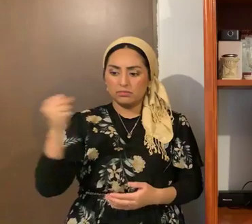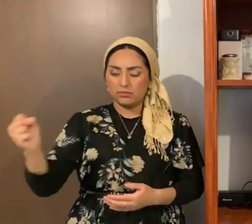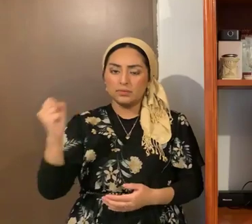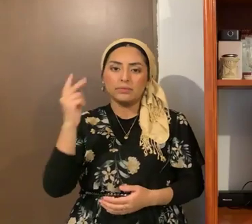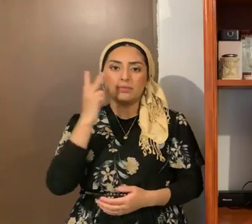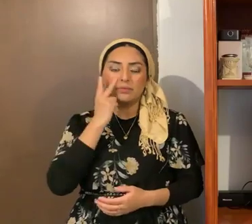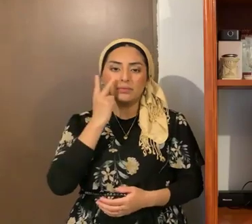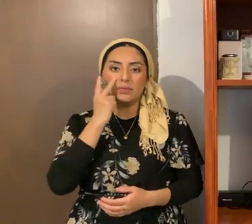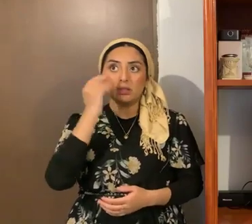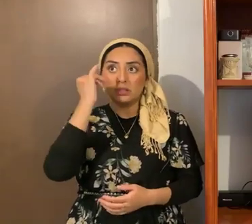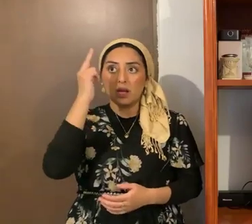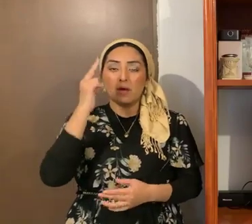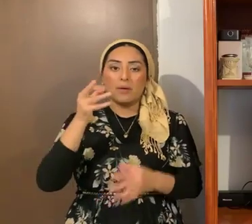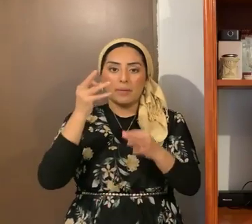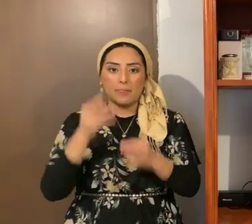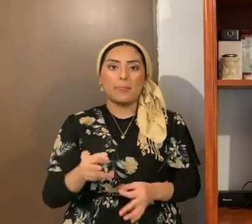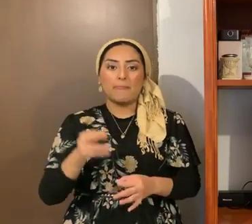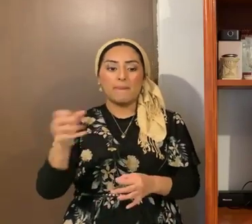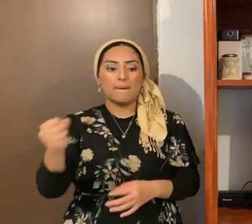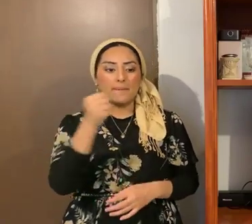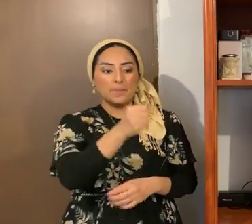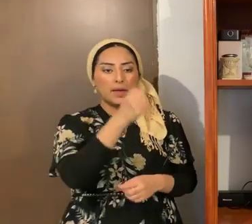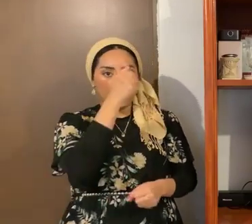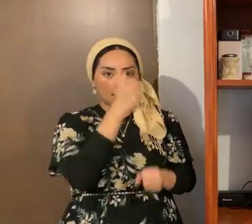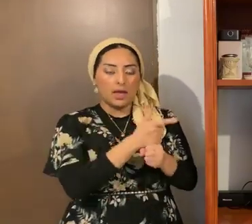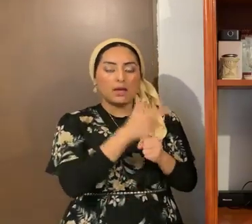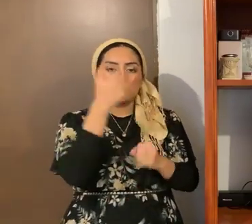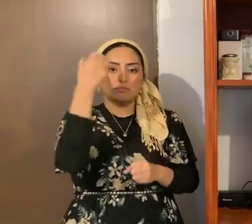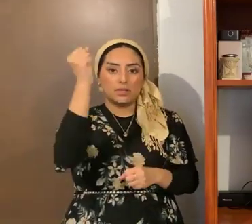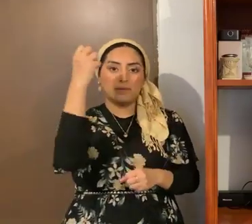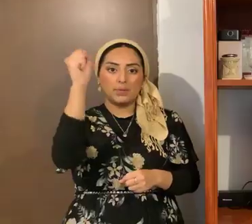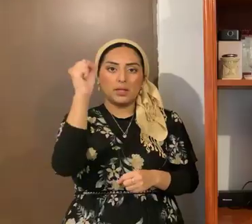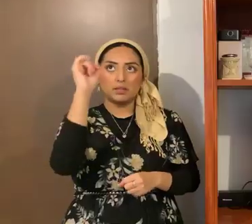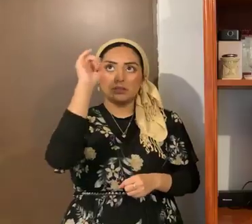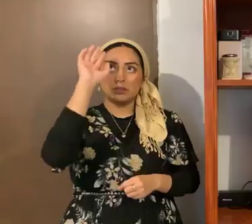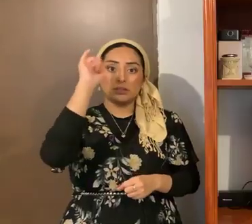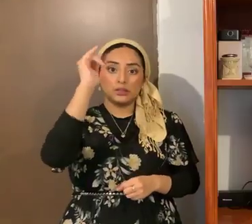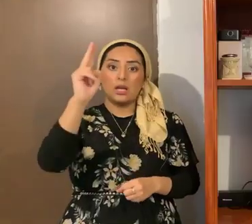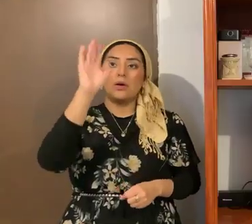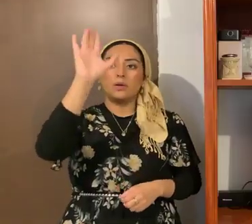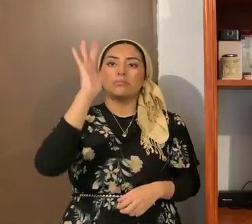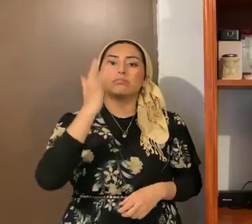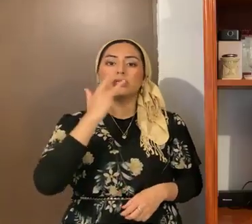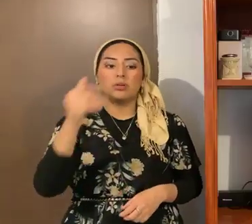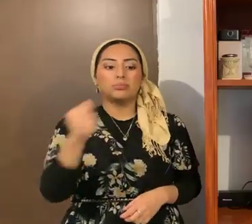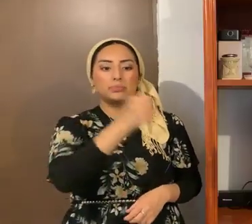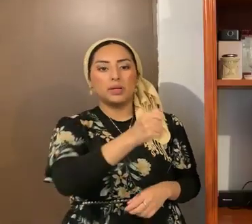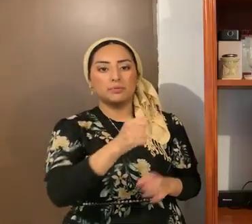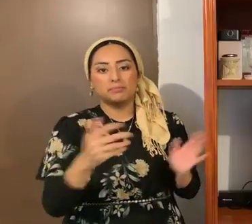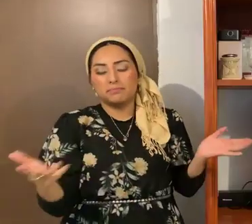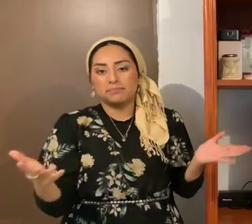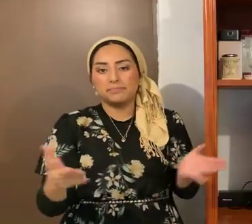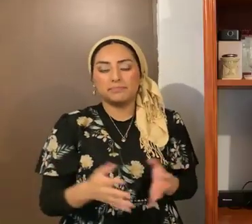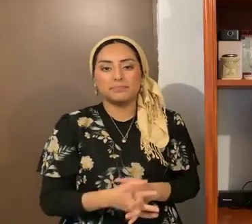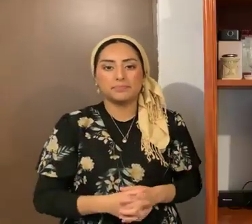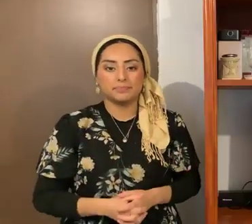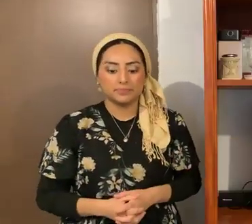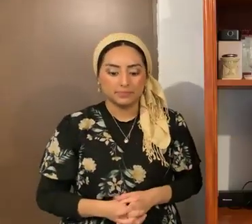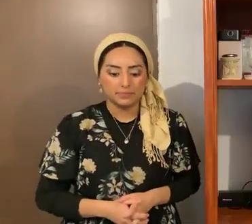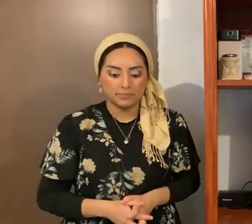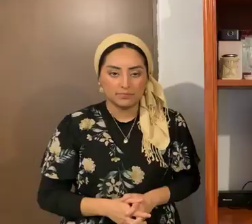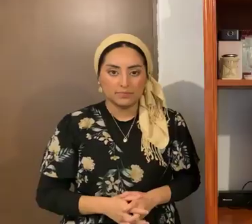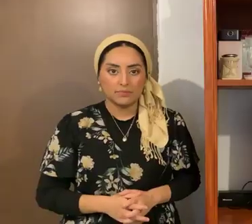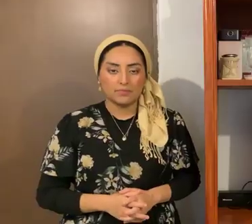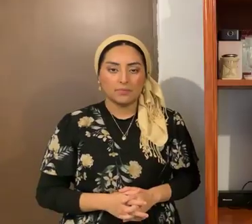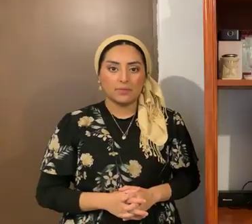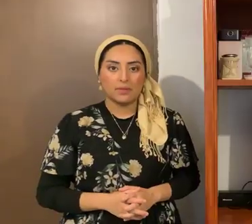El Eterno le plació poner alaj y ya. Sí, se acabó. Amén. Alá Isaías.